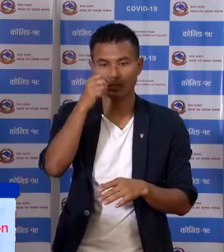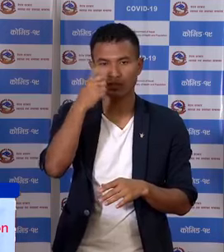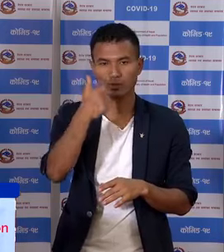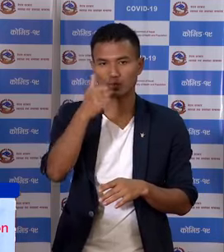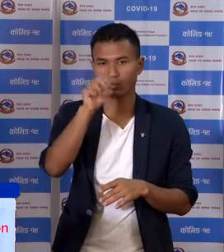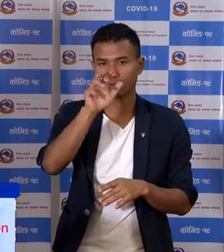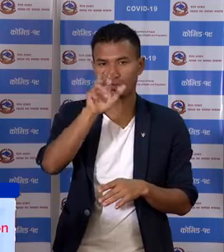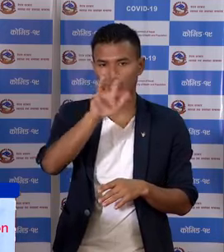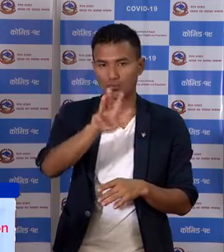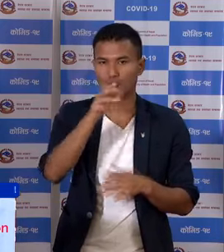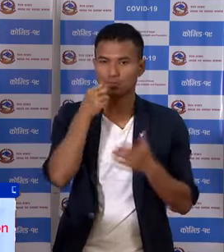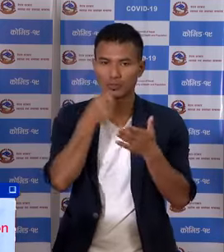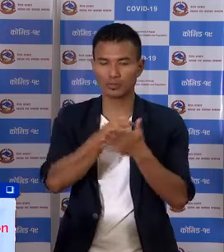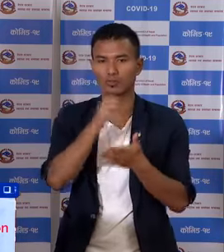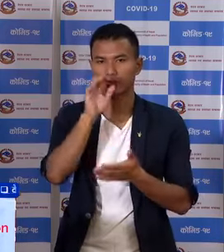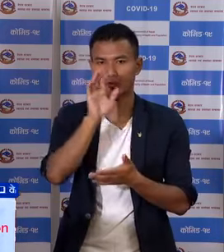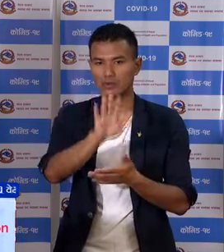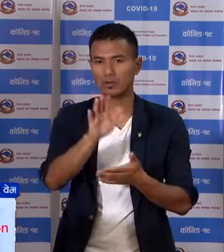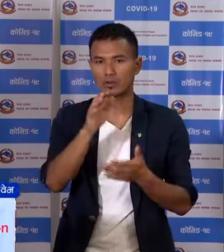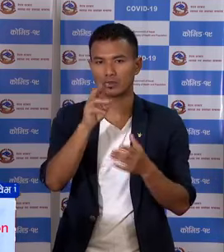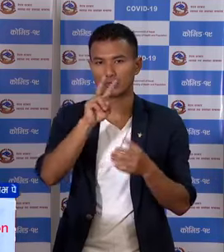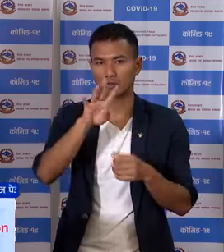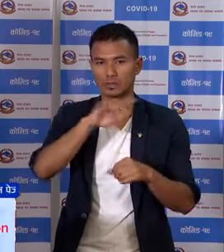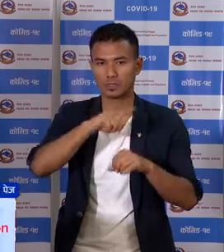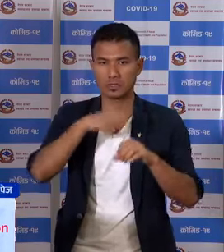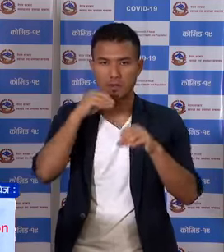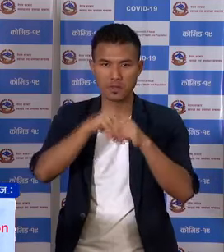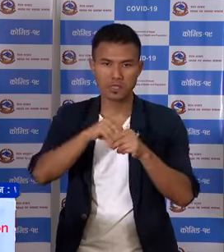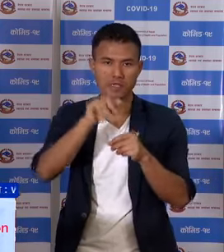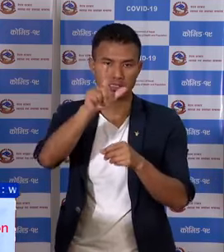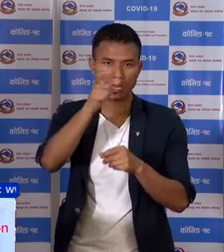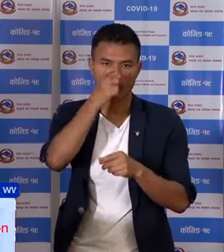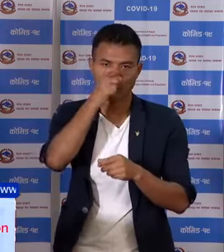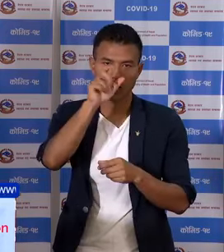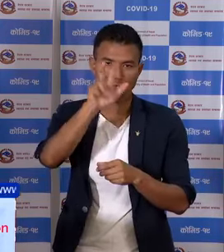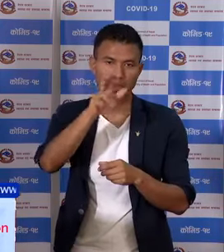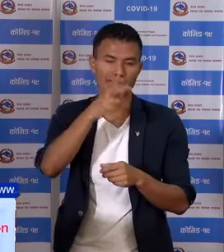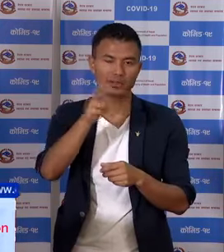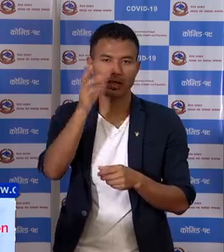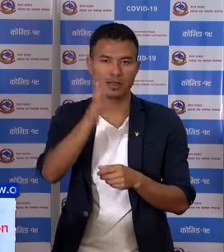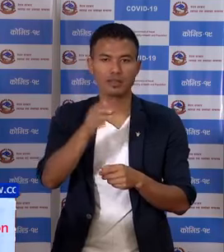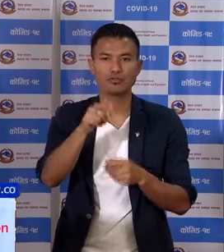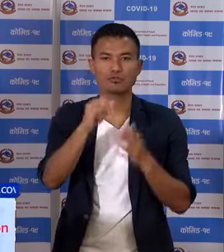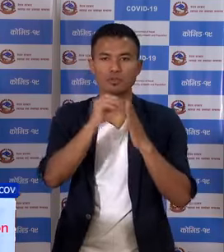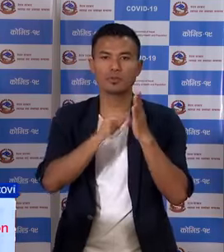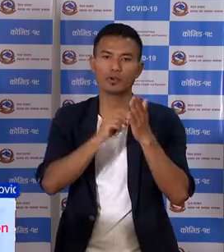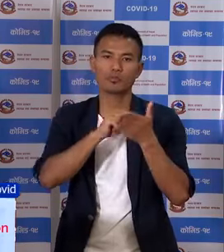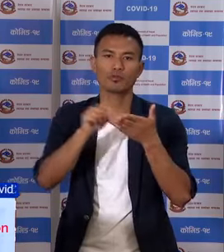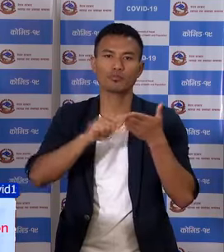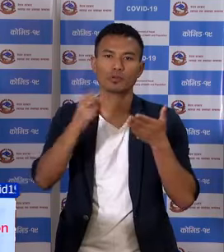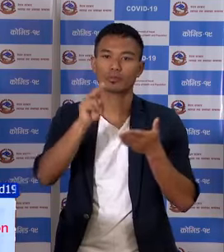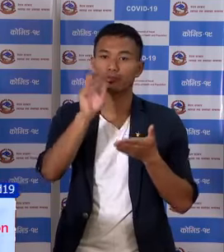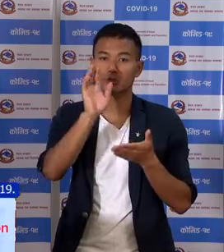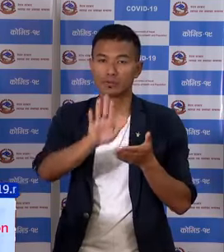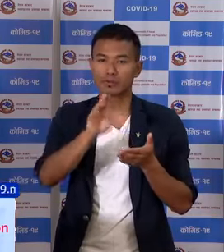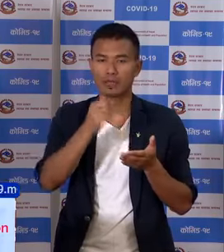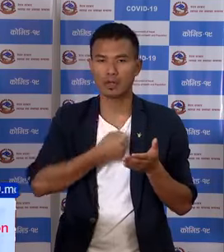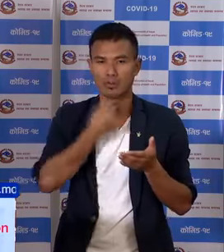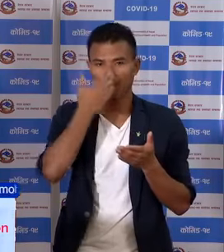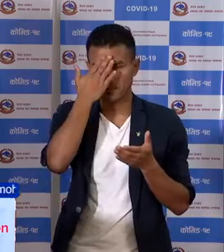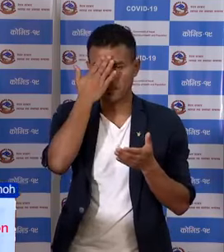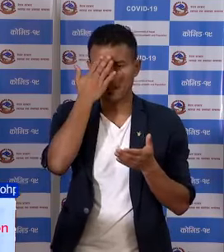पुगेको छा। रो कता 24 गंटा मा 708 जाना आले यो बिवरन भर्नु वायको छा। रो